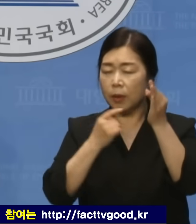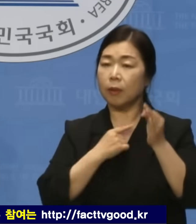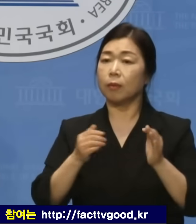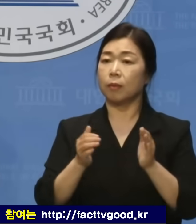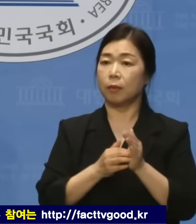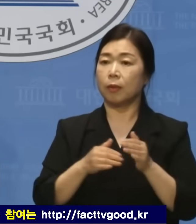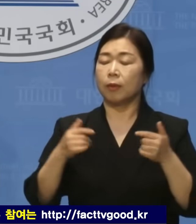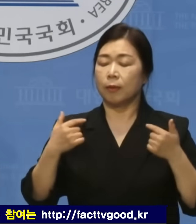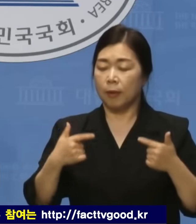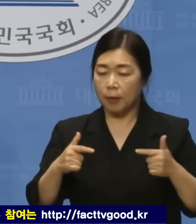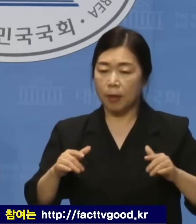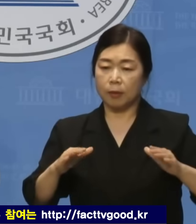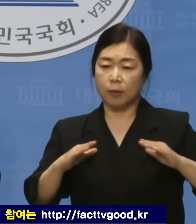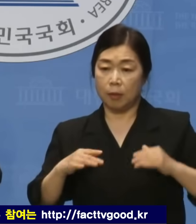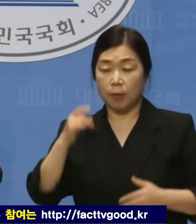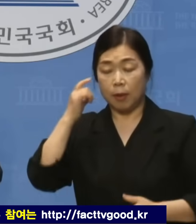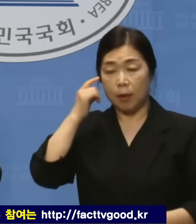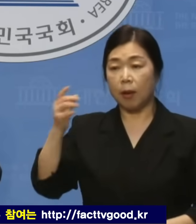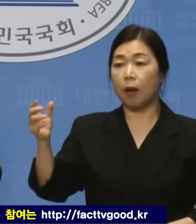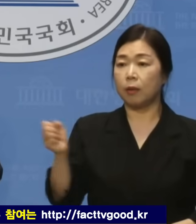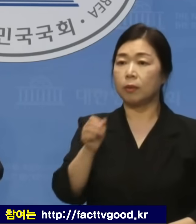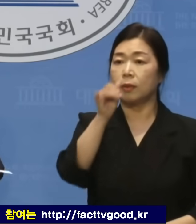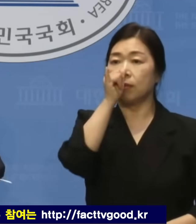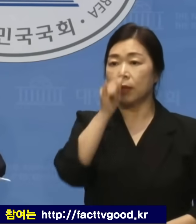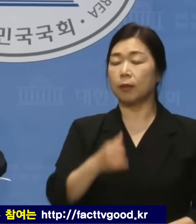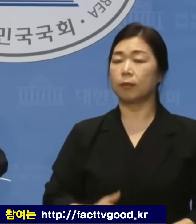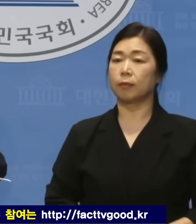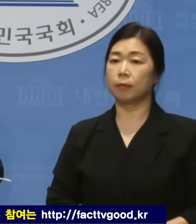것을 늘 자랑스럽게 생각해왔습니다.